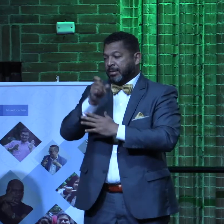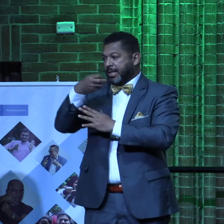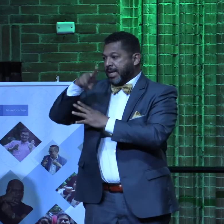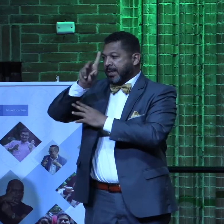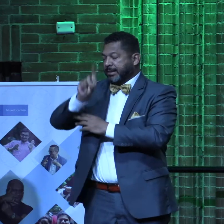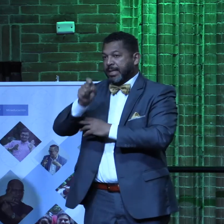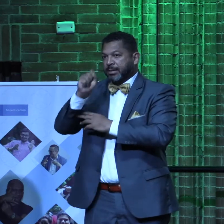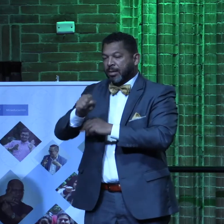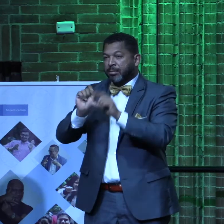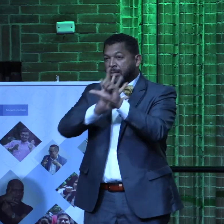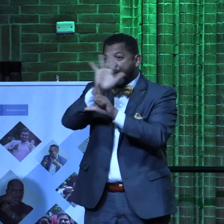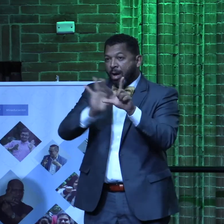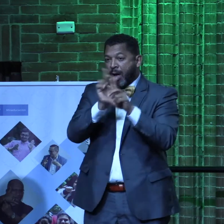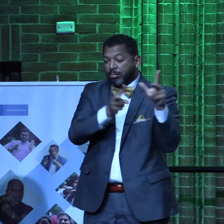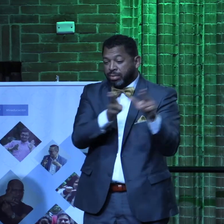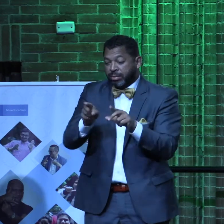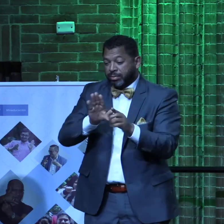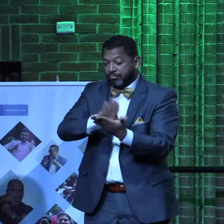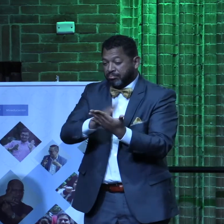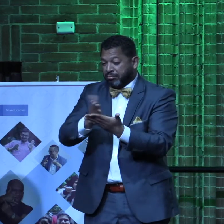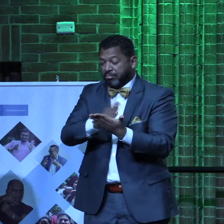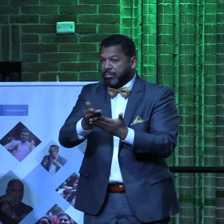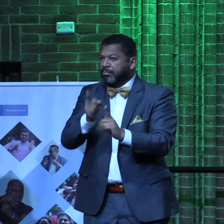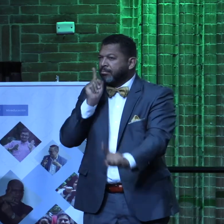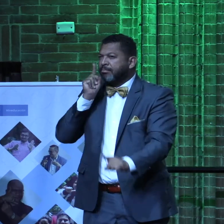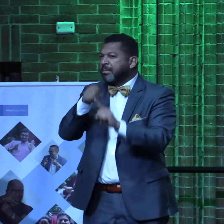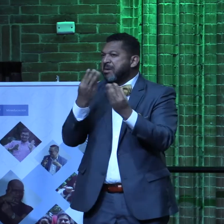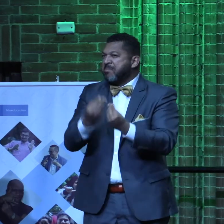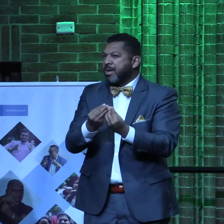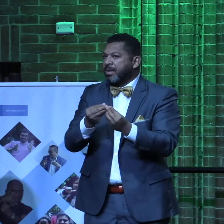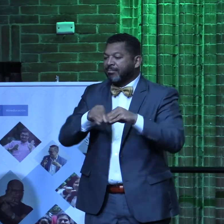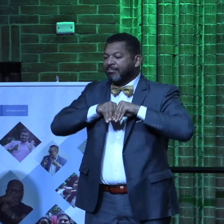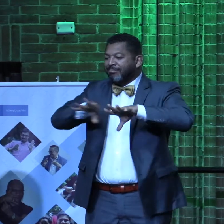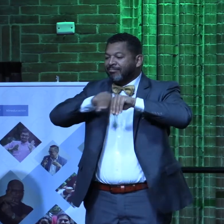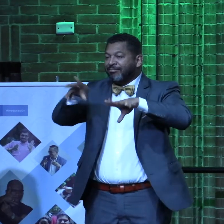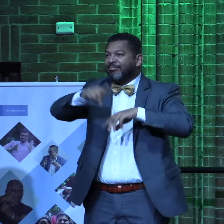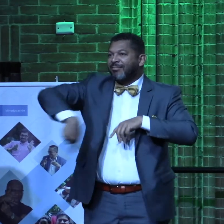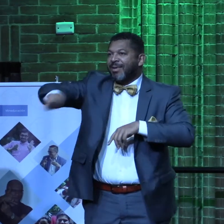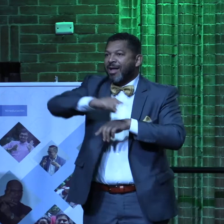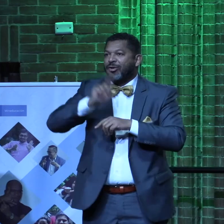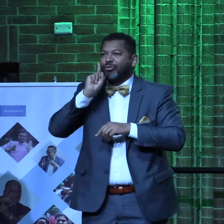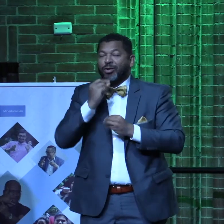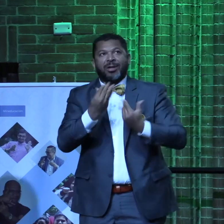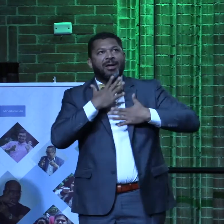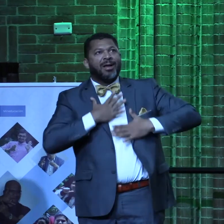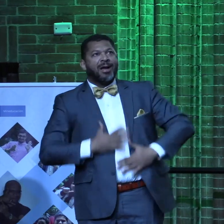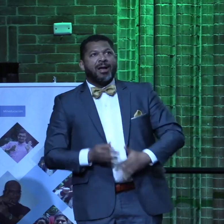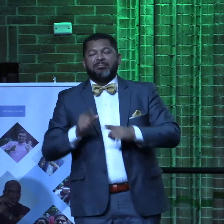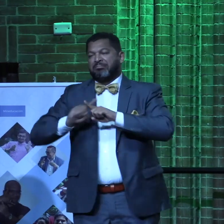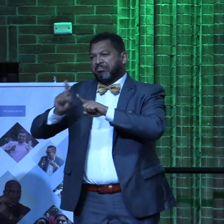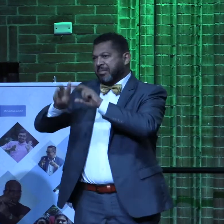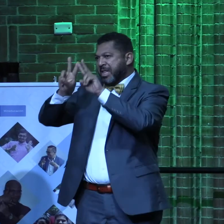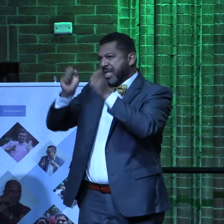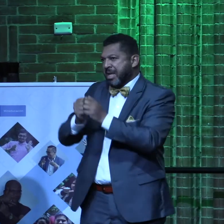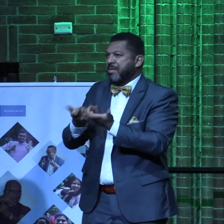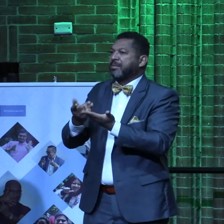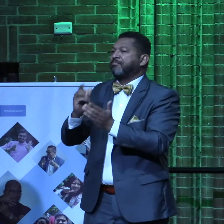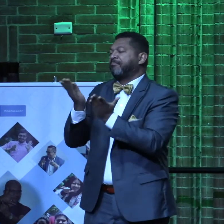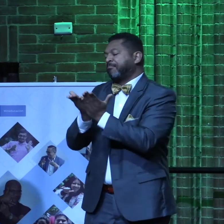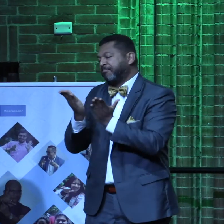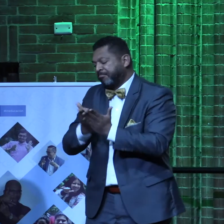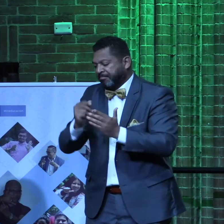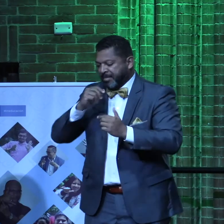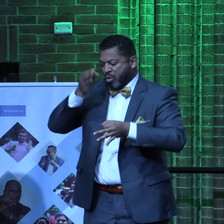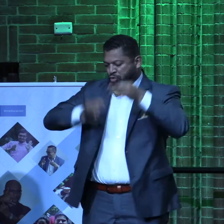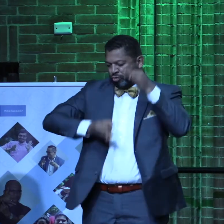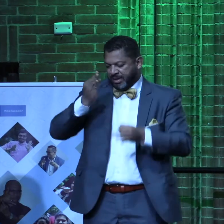contenidos audiovisuales. ¿Por qué? ¿Cuál es la naturaleza de esto? Pues informar a la comunidad. ¿De qué temas? Variados. Educación, justicia, primera